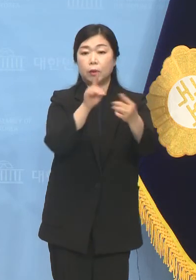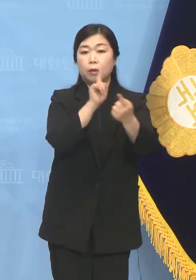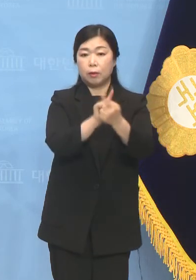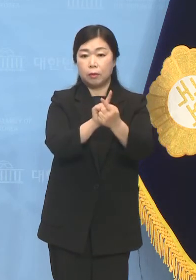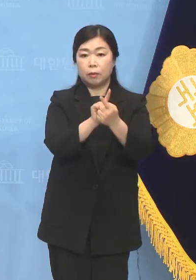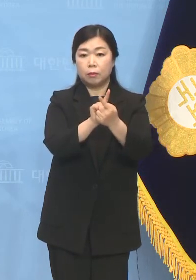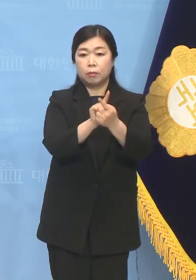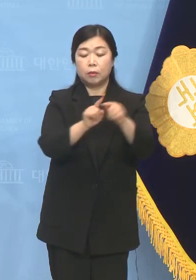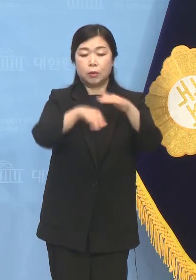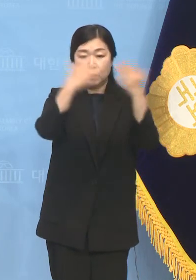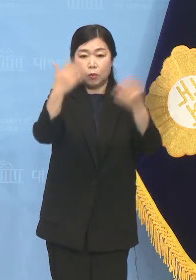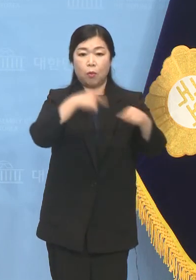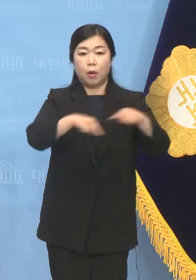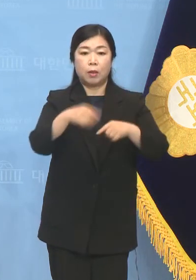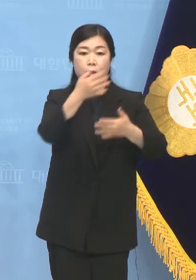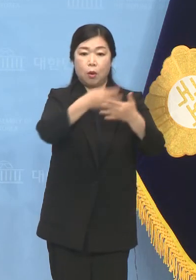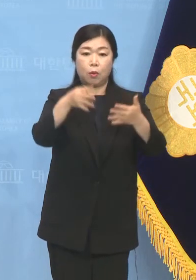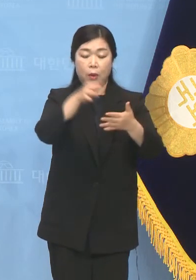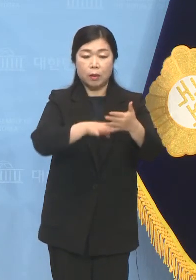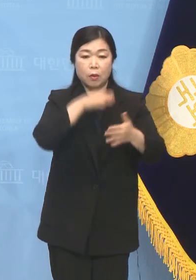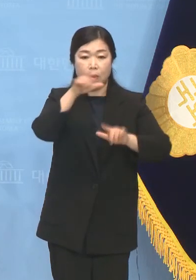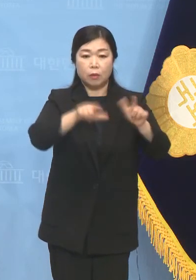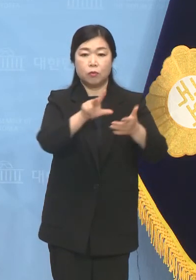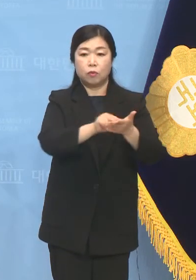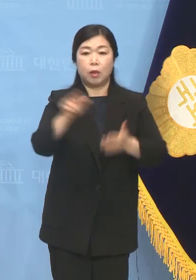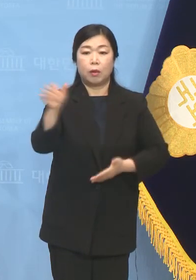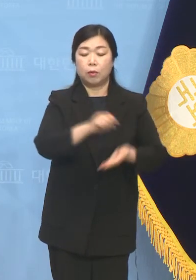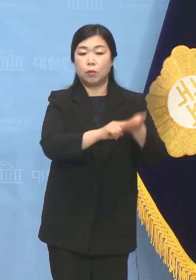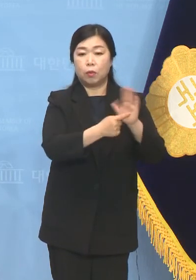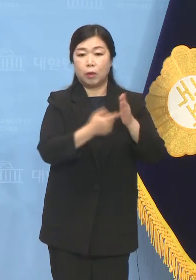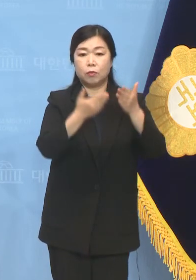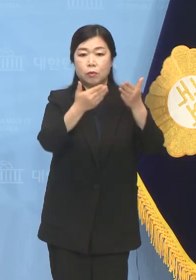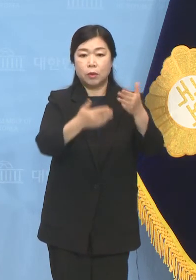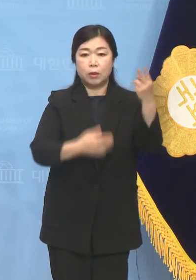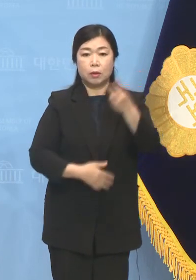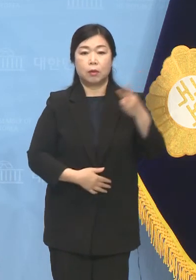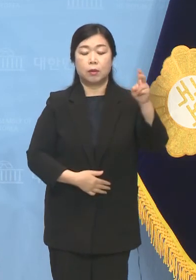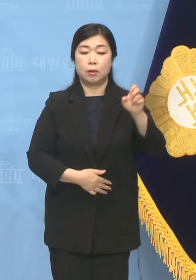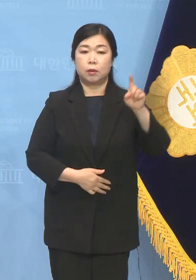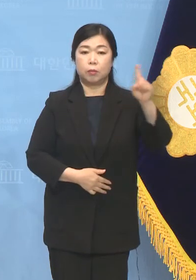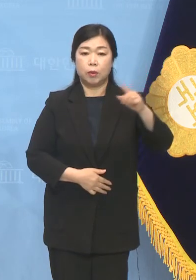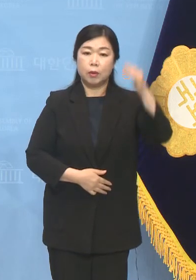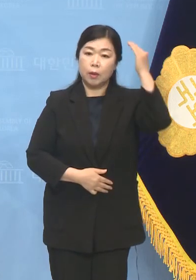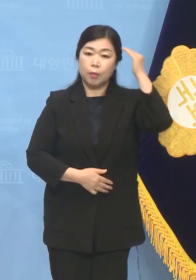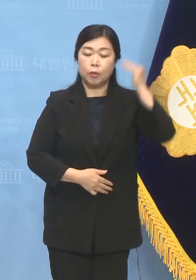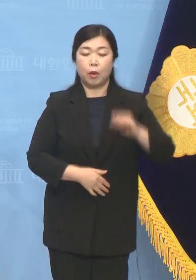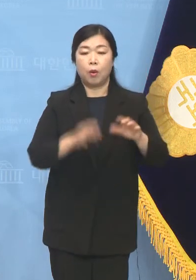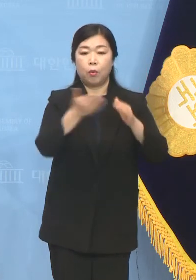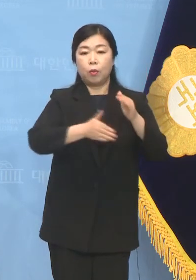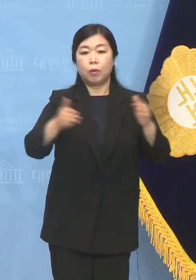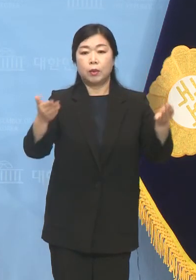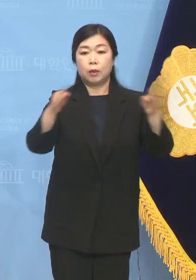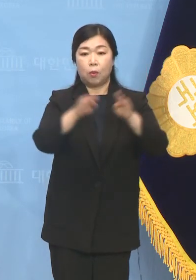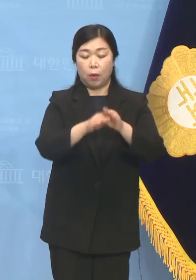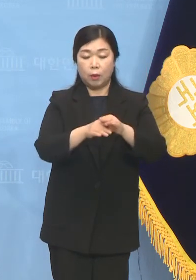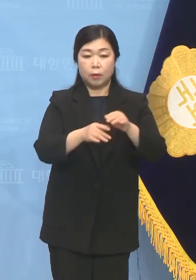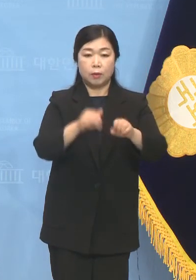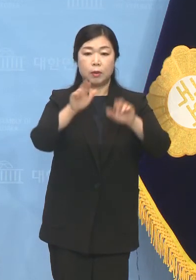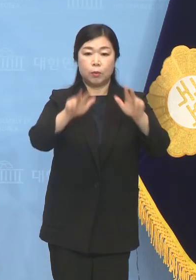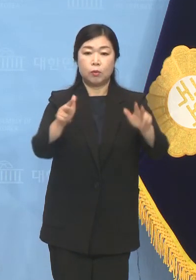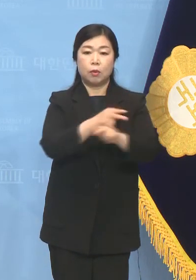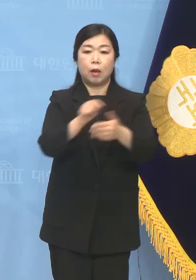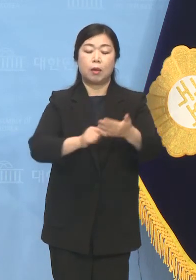대상으로 총괄 현황과 현안 주제를 소개하는 2021 대한민국 공공기관 등이 금주 내에